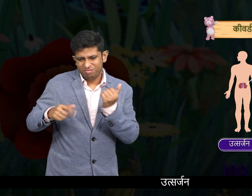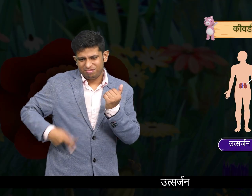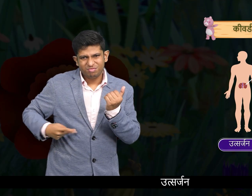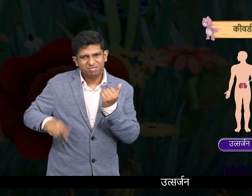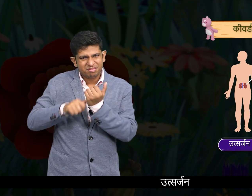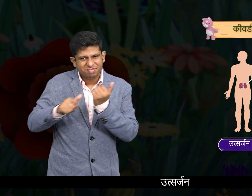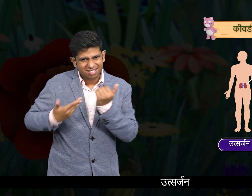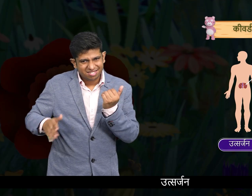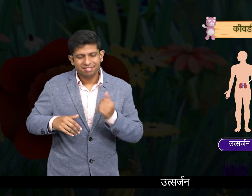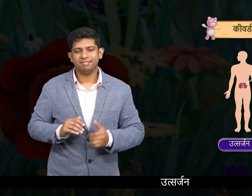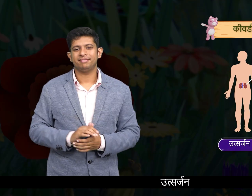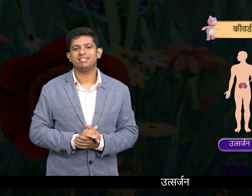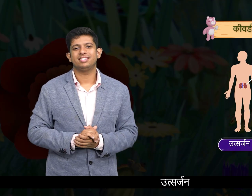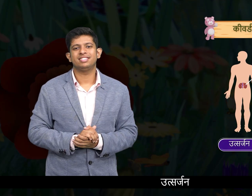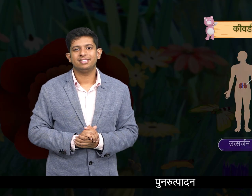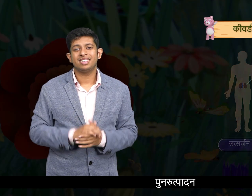उत्सर्जन,